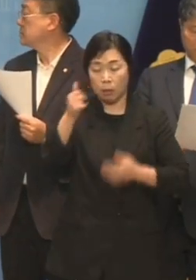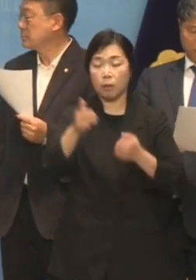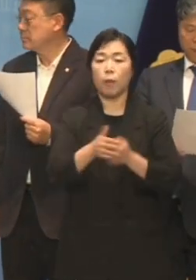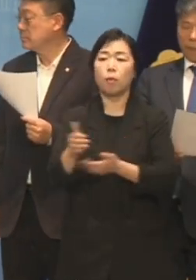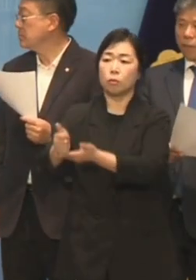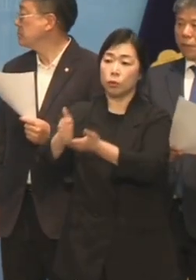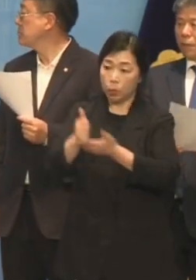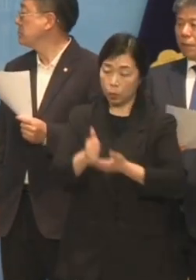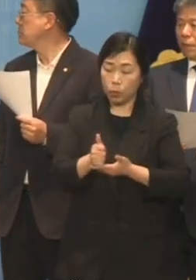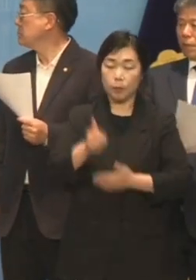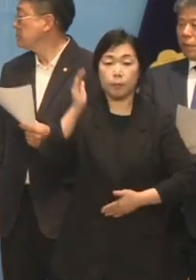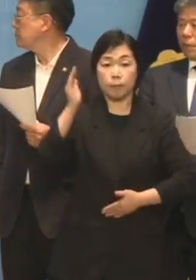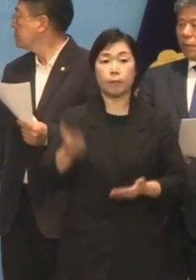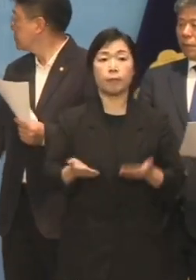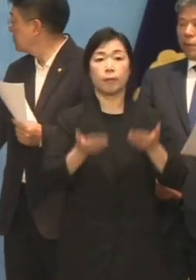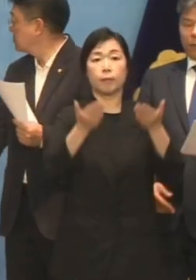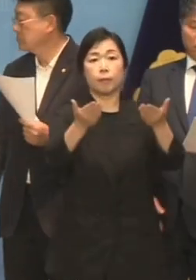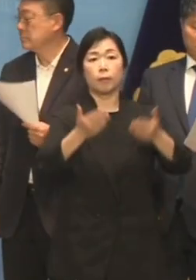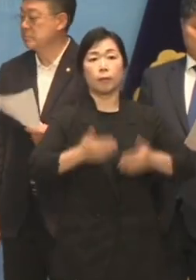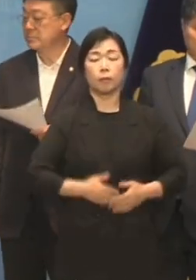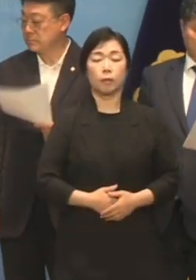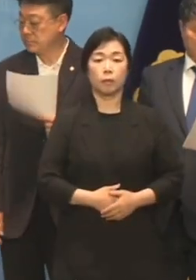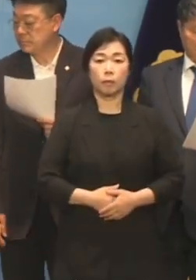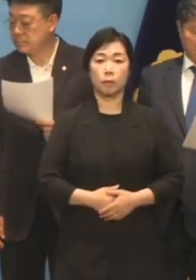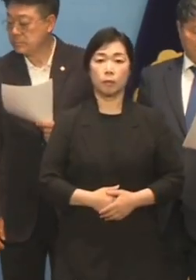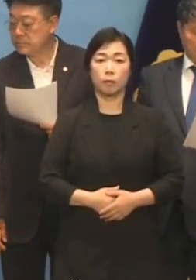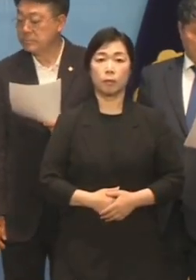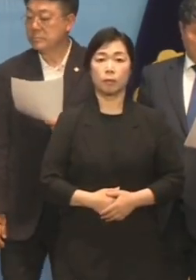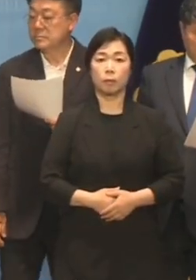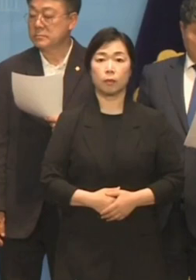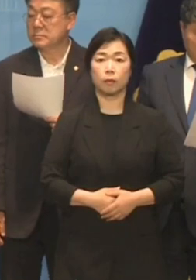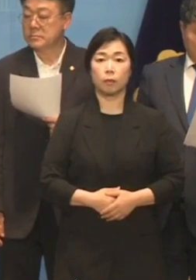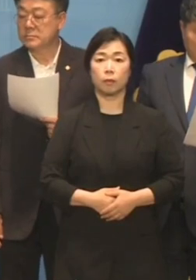말씀 잠깐 듣고 전혜석 의원님 말씀 듣도록 하겠습니다. 네